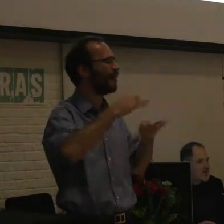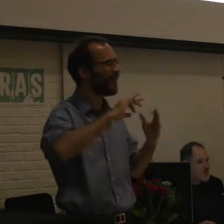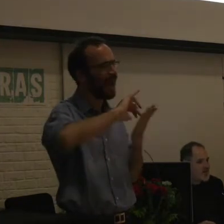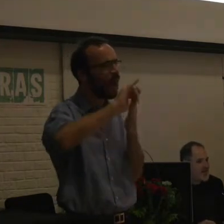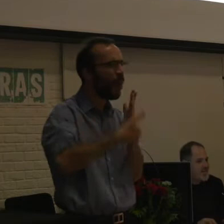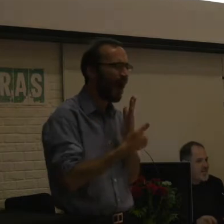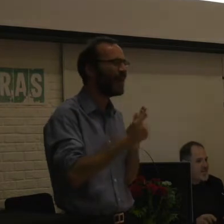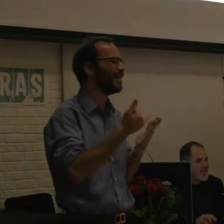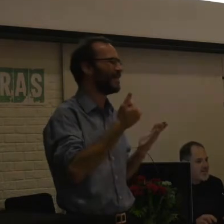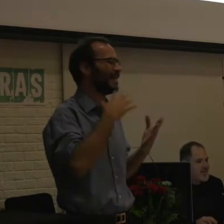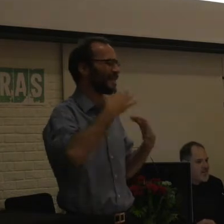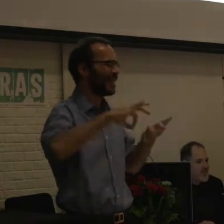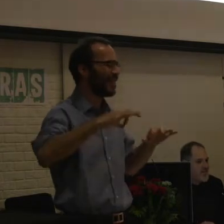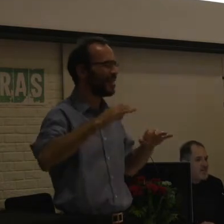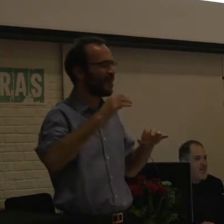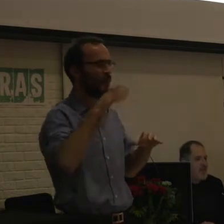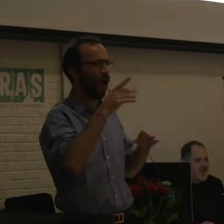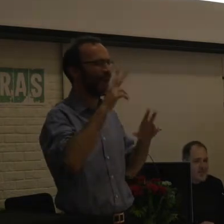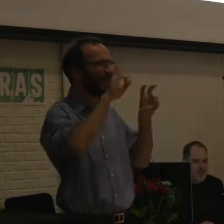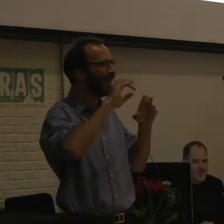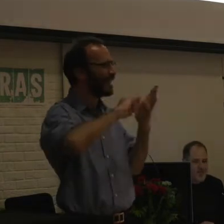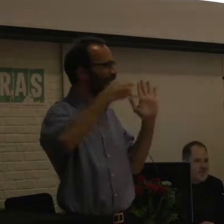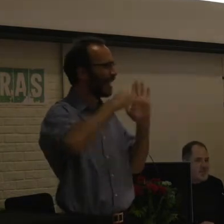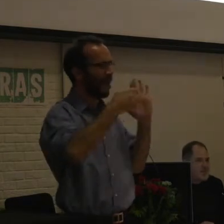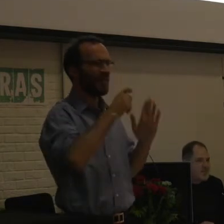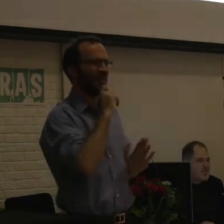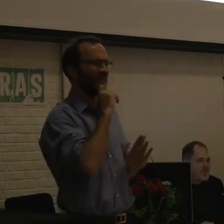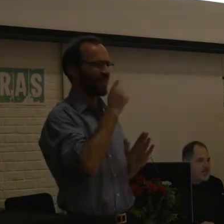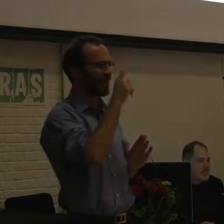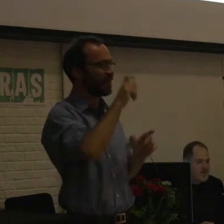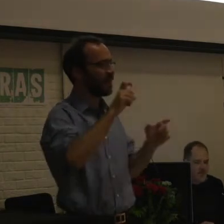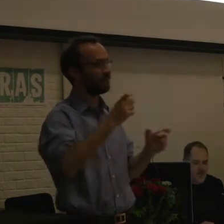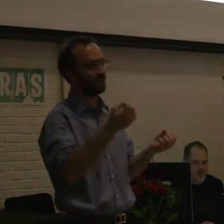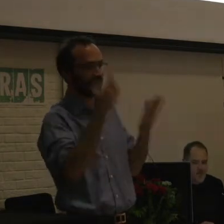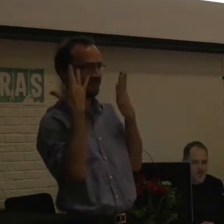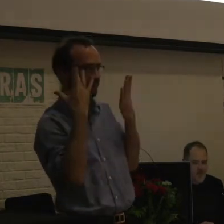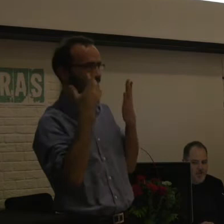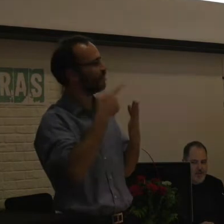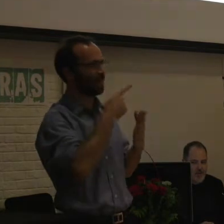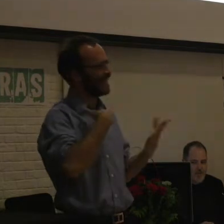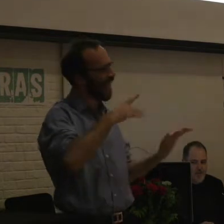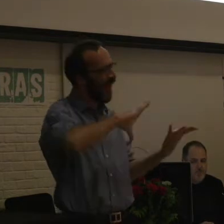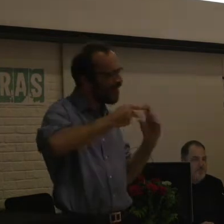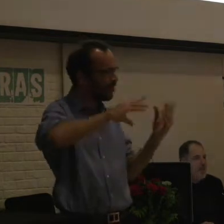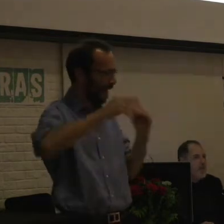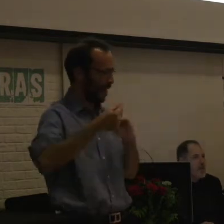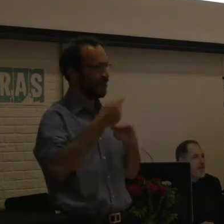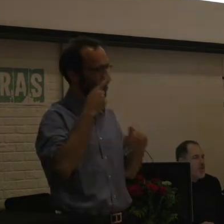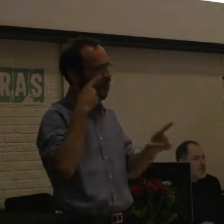digamos, especializado para hacer mucho más llevaderos los contenidos del libro. Luego, además,